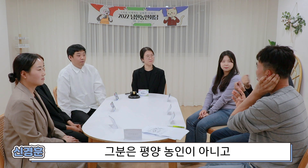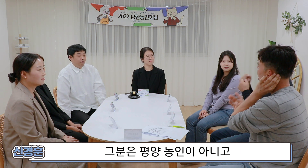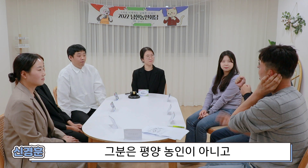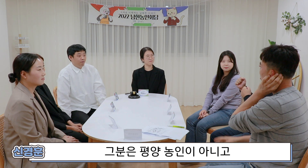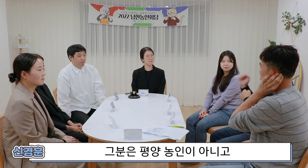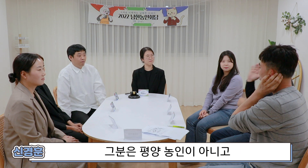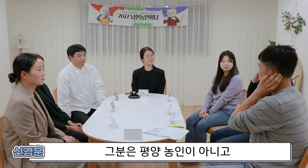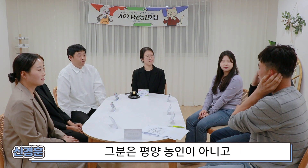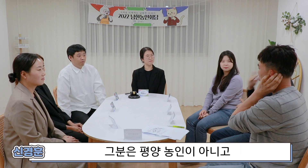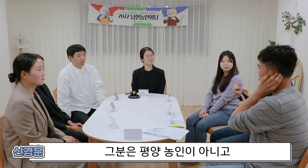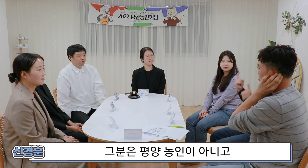때